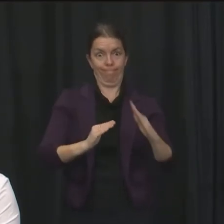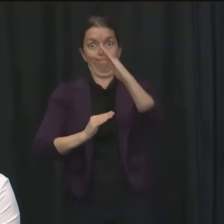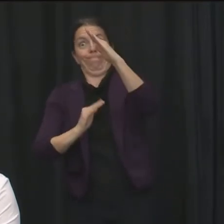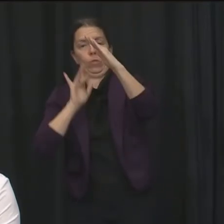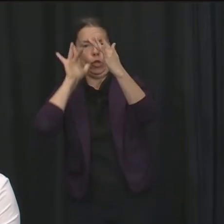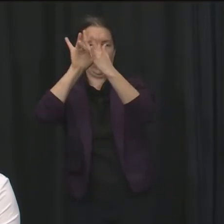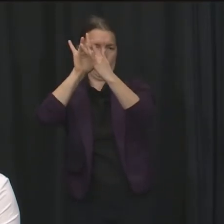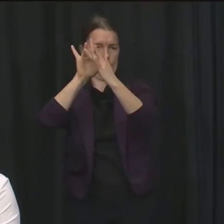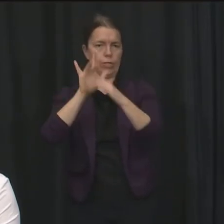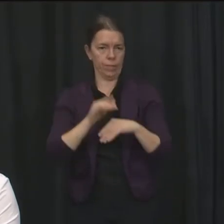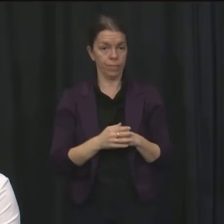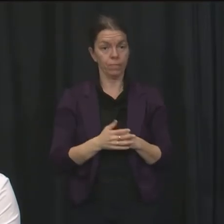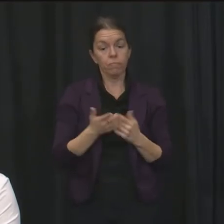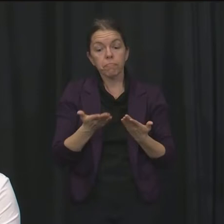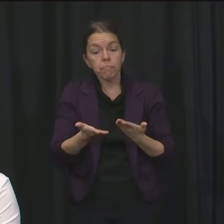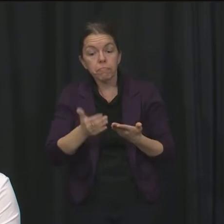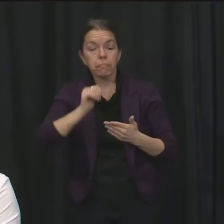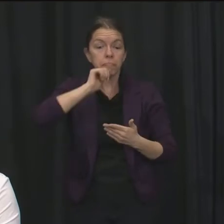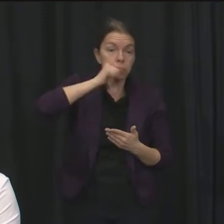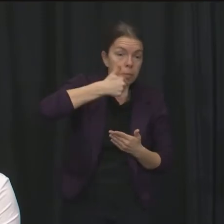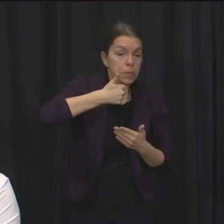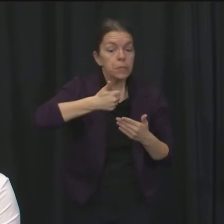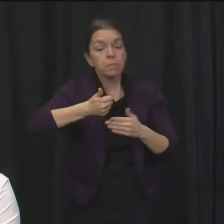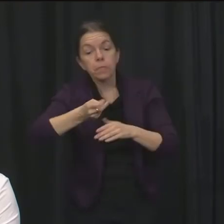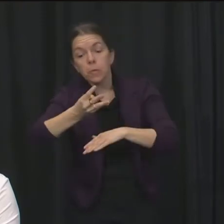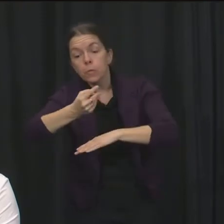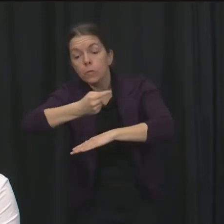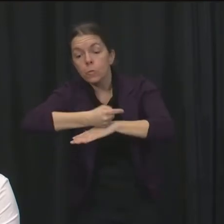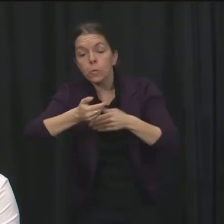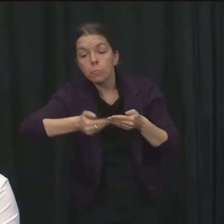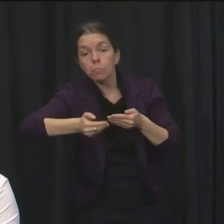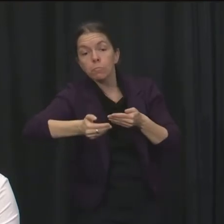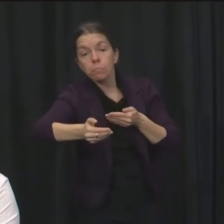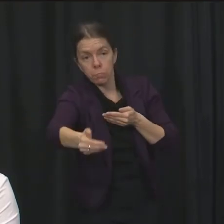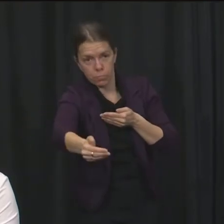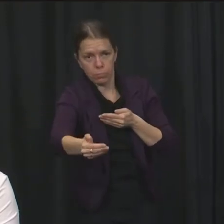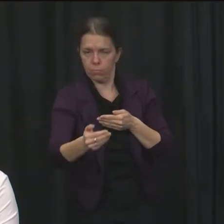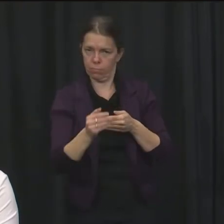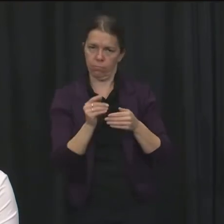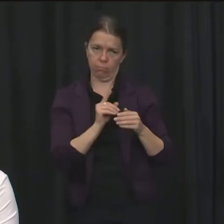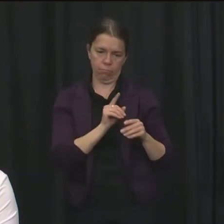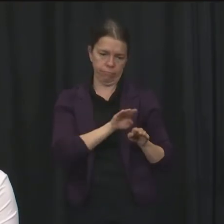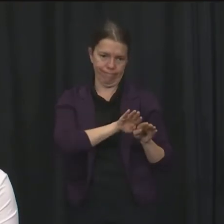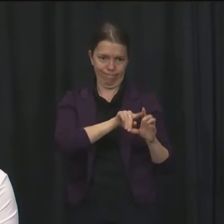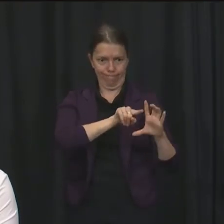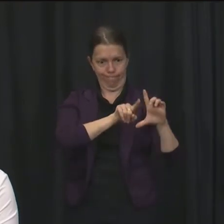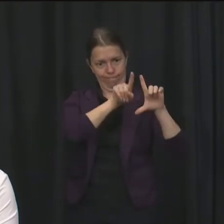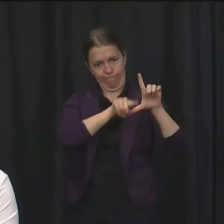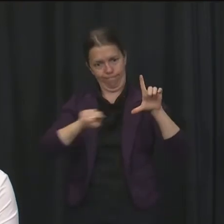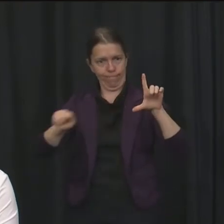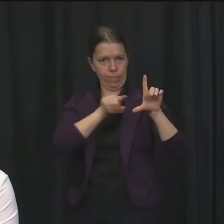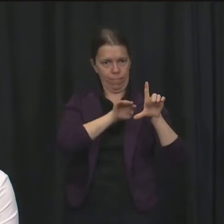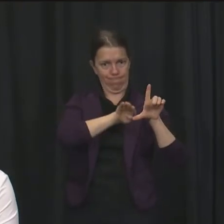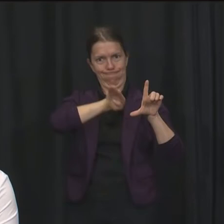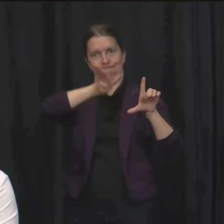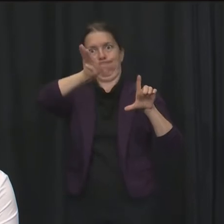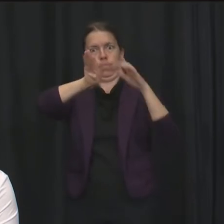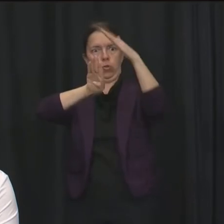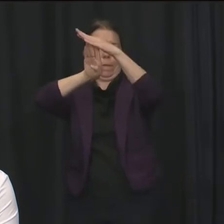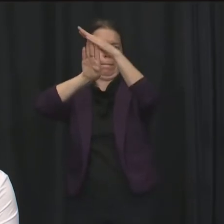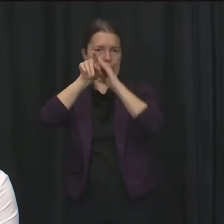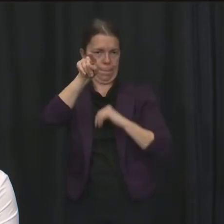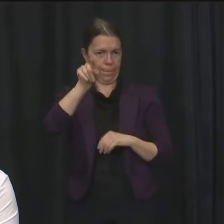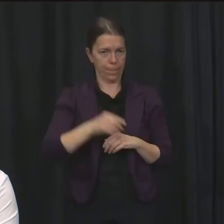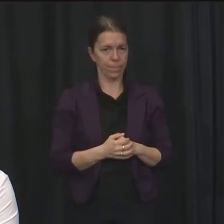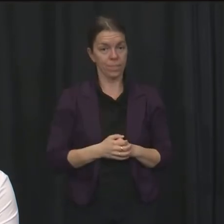au sommet du nombre de cas. Ça veut dire que le nombre de personnes infectées dans la communauté est probablement à son niveau le